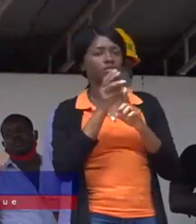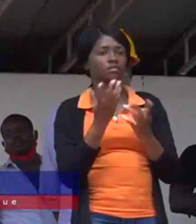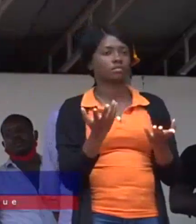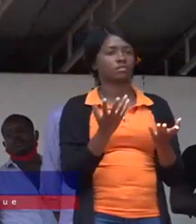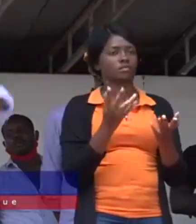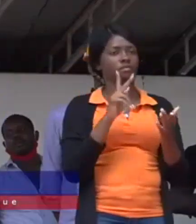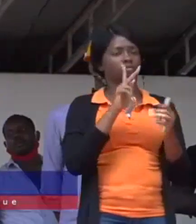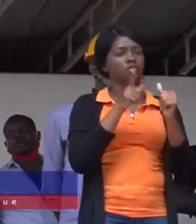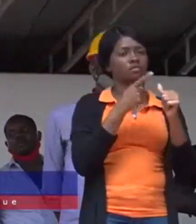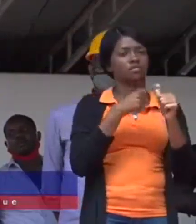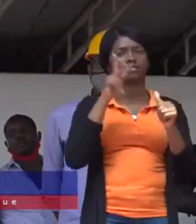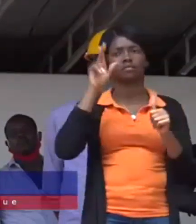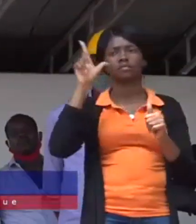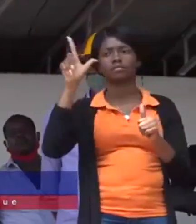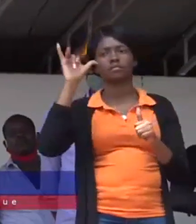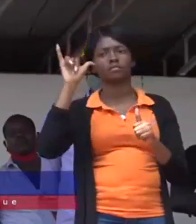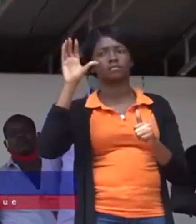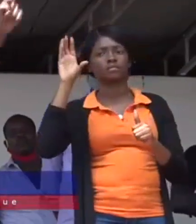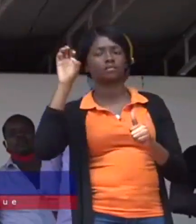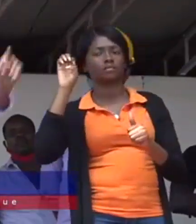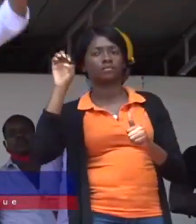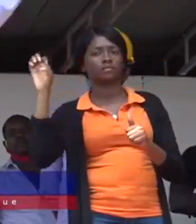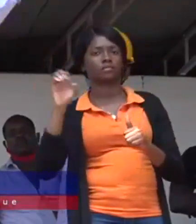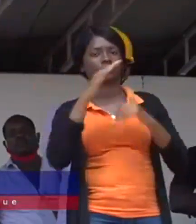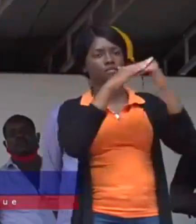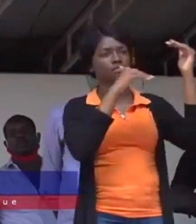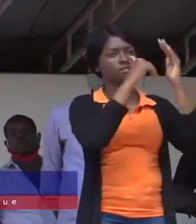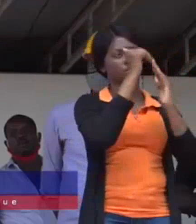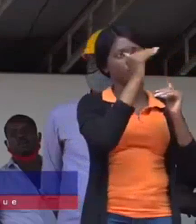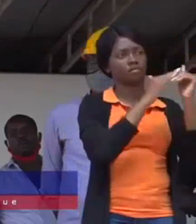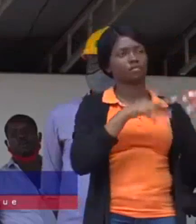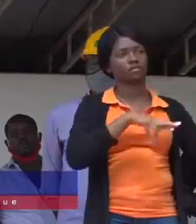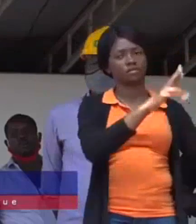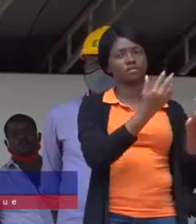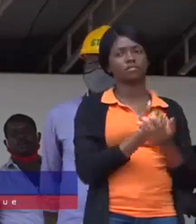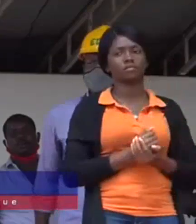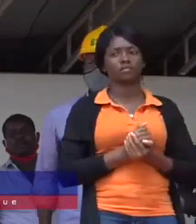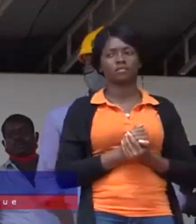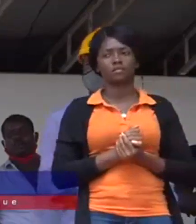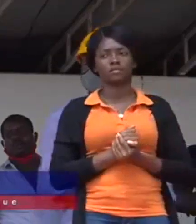lycée d'excellence là, a coûté 28 millions de dollars, l'a construit dans le Cafou la mort. Nous devons annoncer nous là.